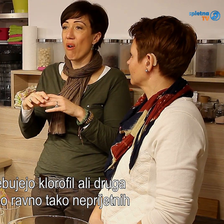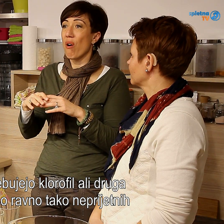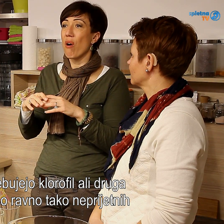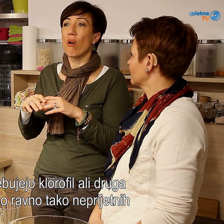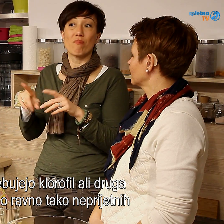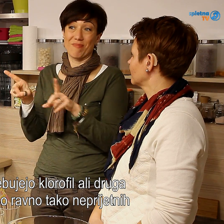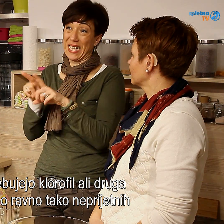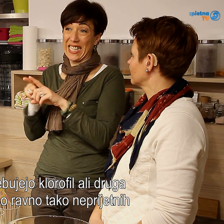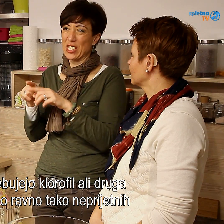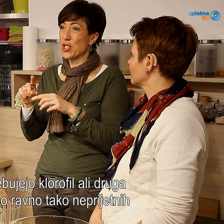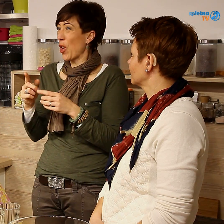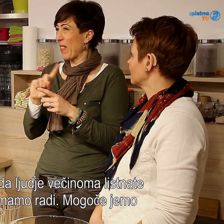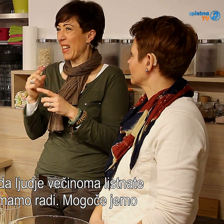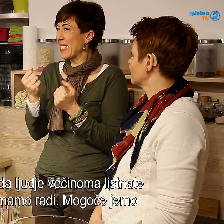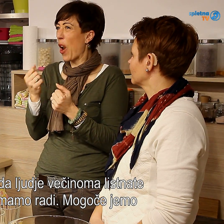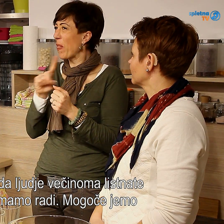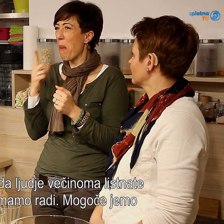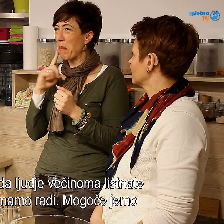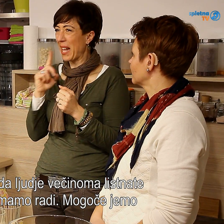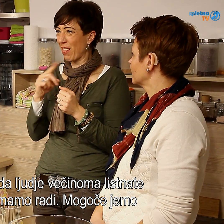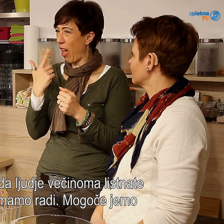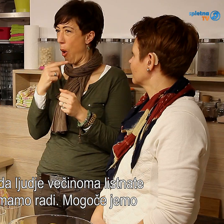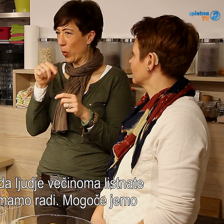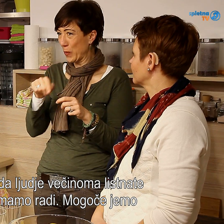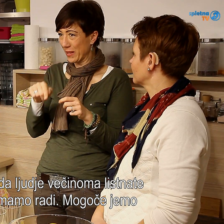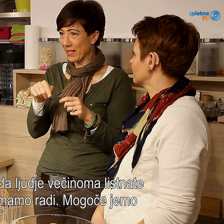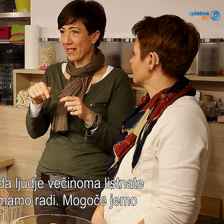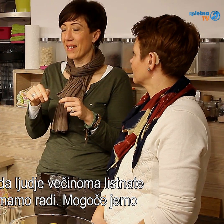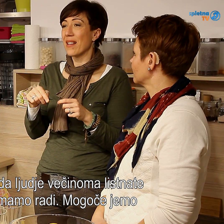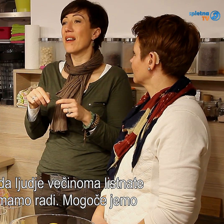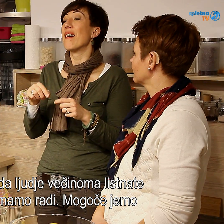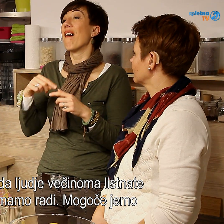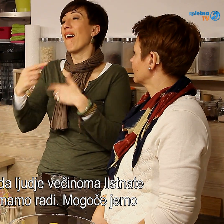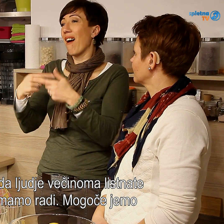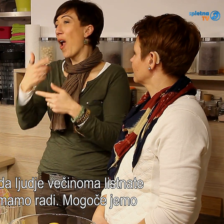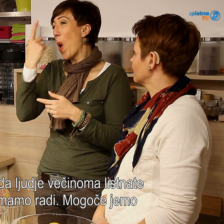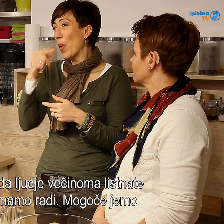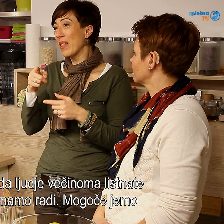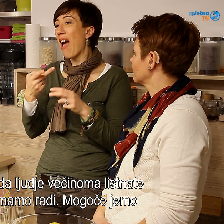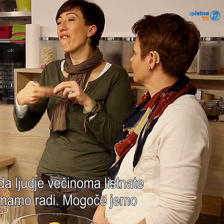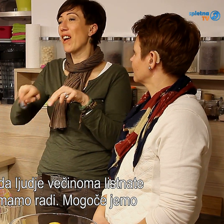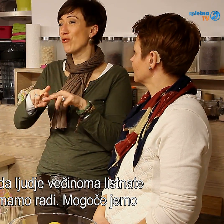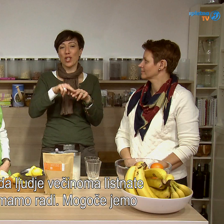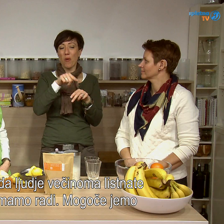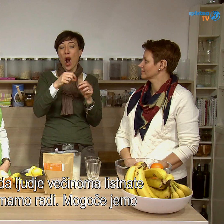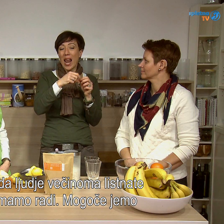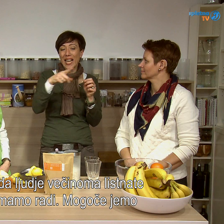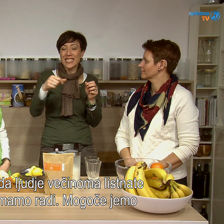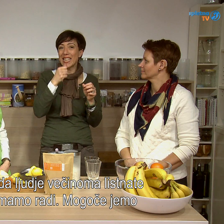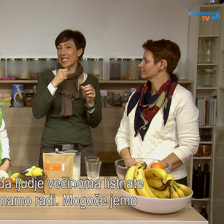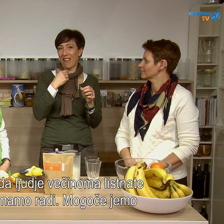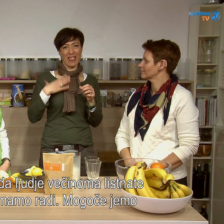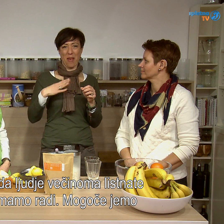ki so ravno tako zelo neprijetnih okusov. Tako da ljudje večinoma listnate zelenjave